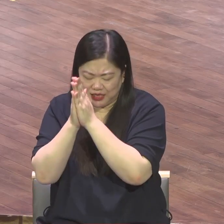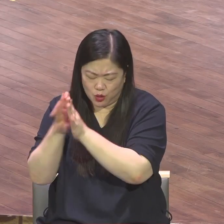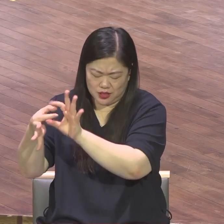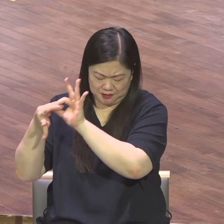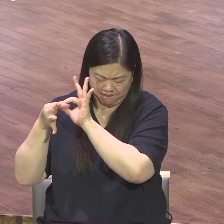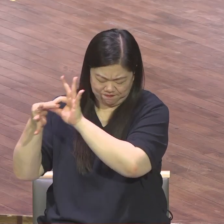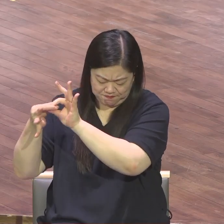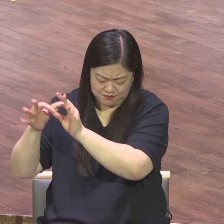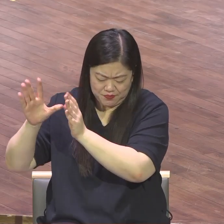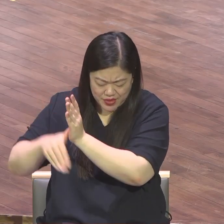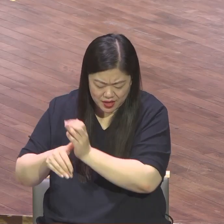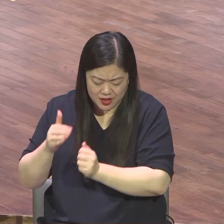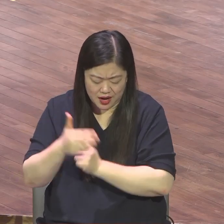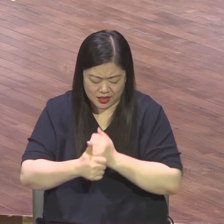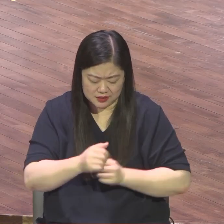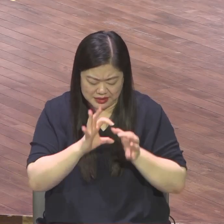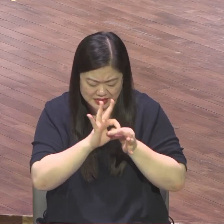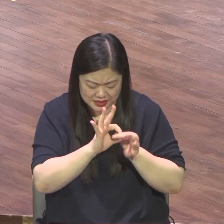것을 채워주신다.